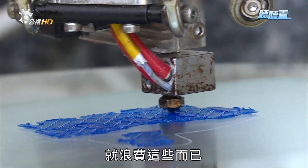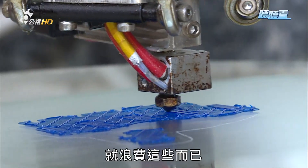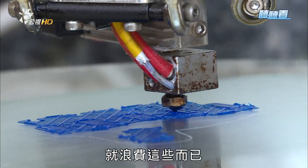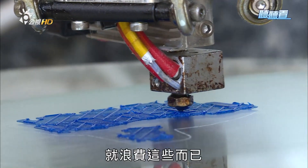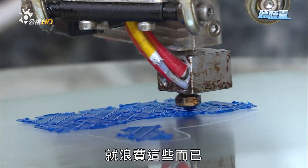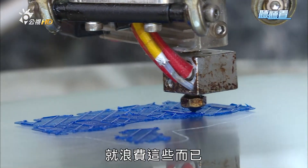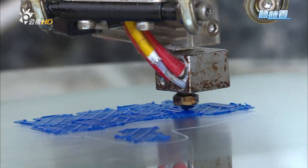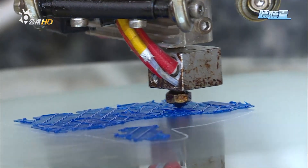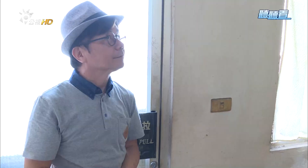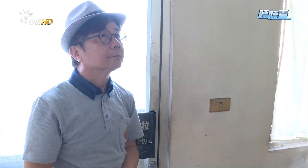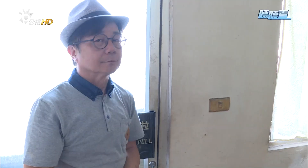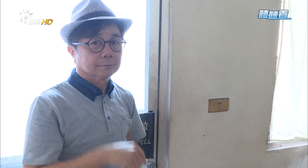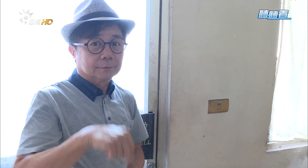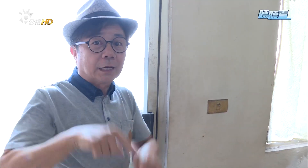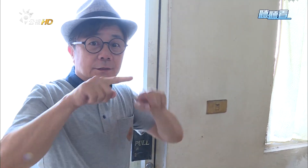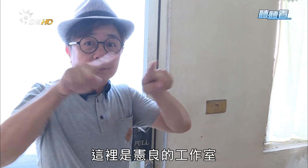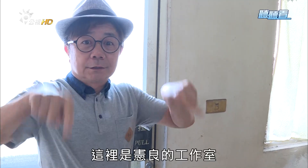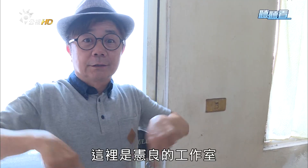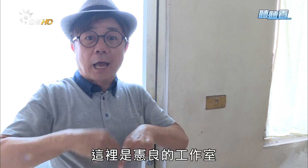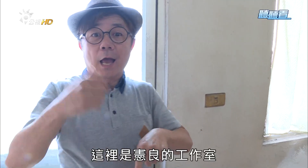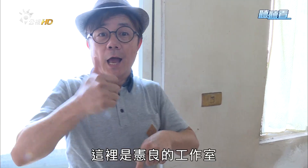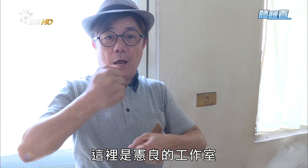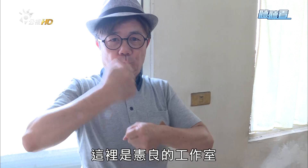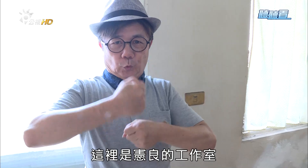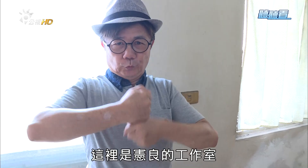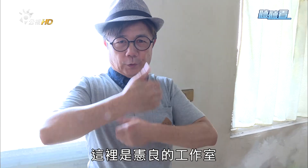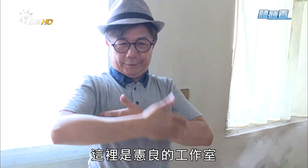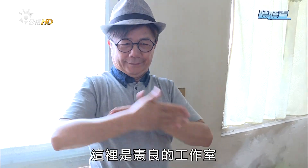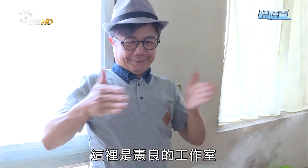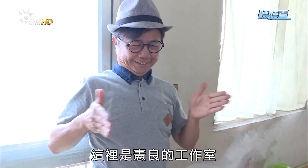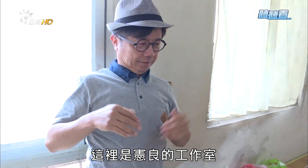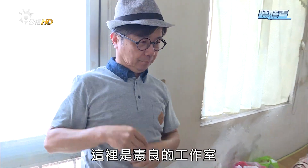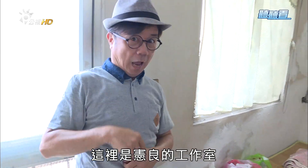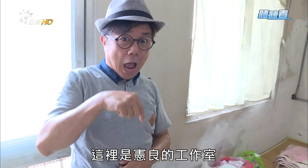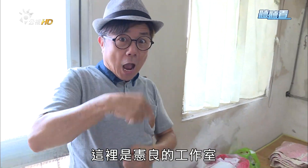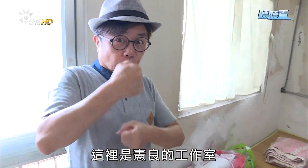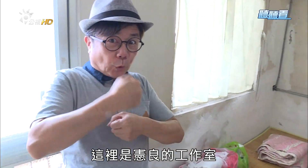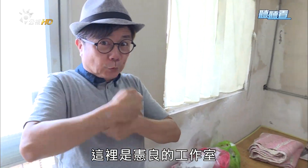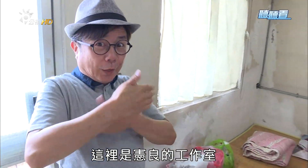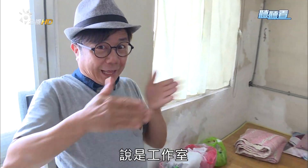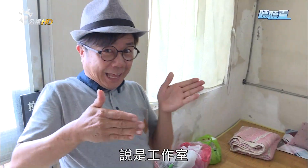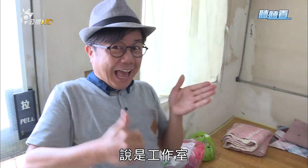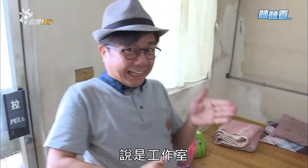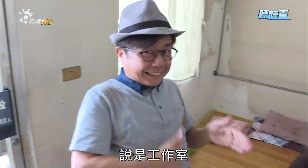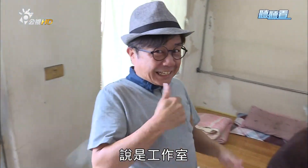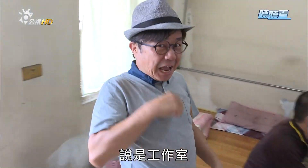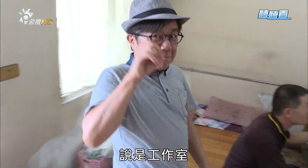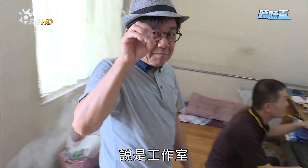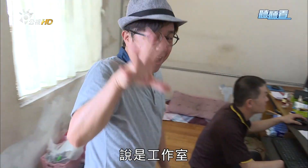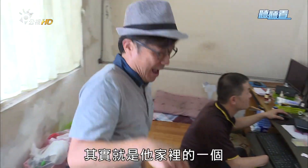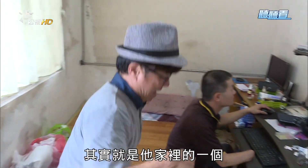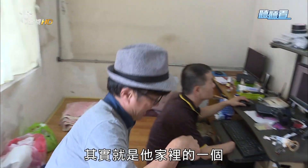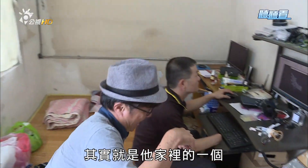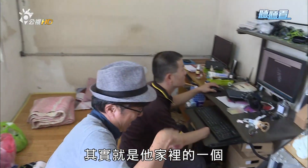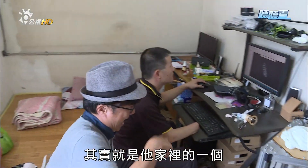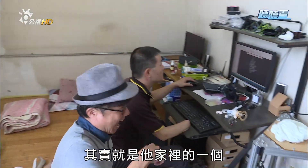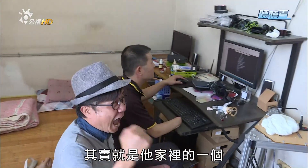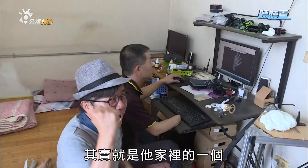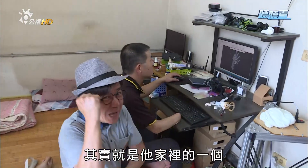而已。 这里呢是宪良的工作室，说是工作室啊，其实呢就